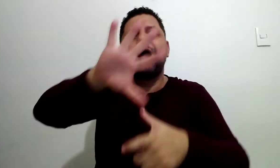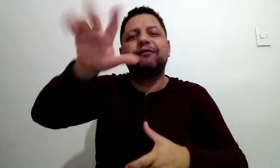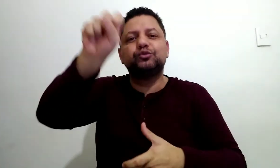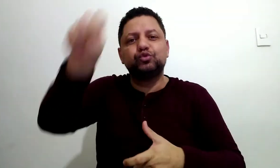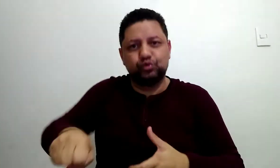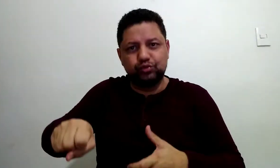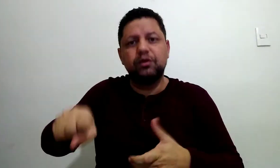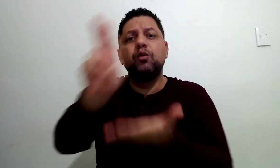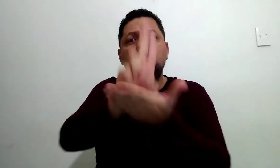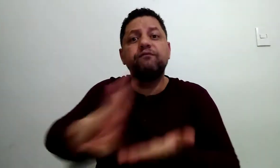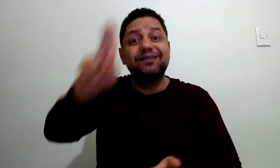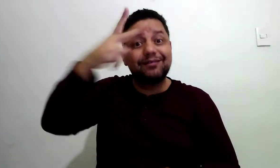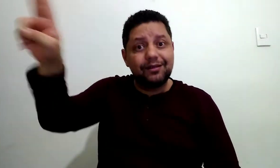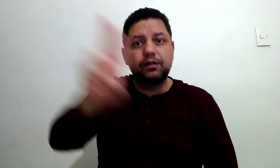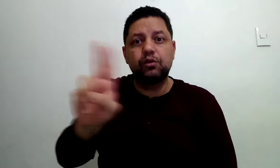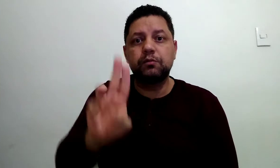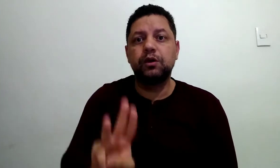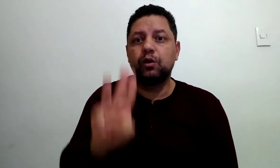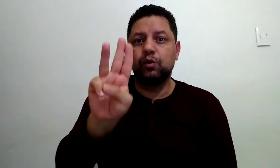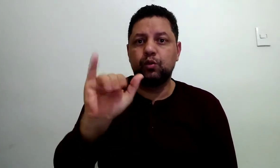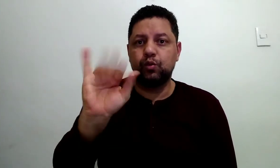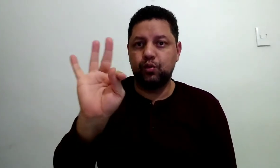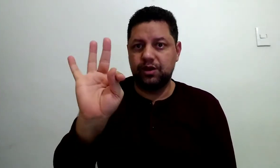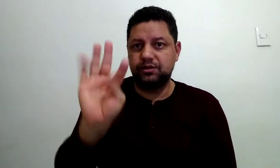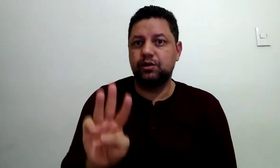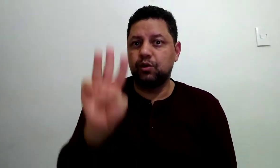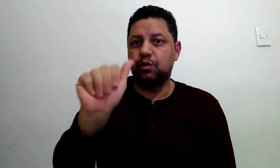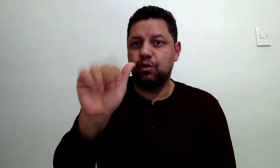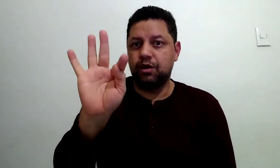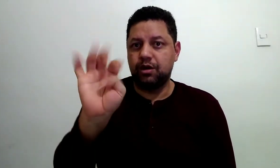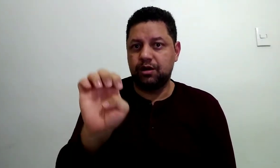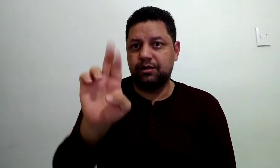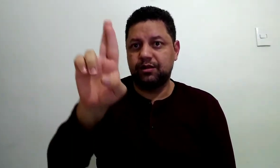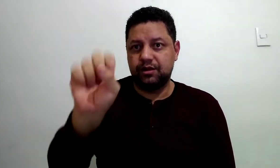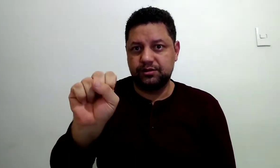da Universidade de Witwatersrand,